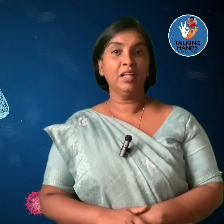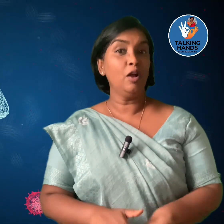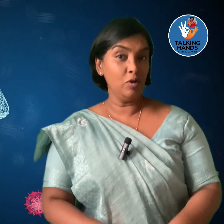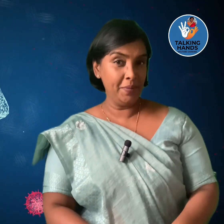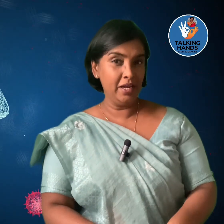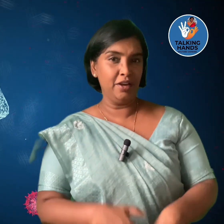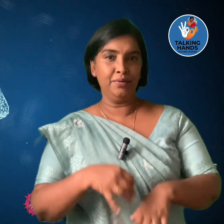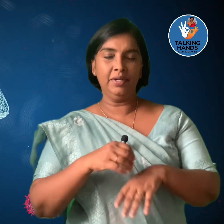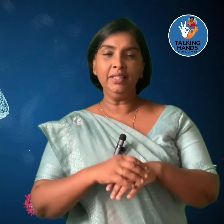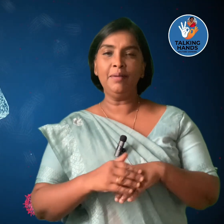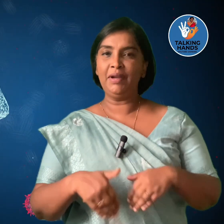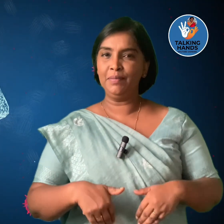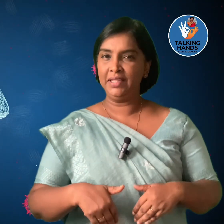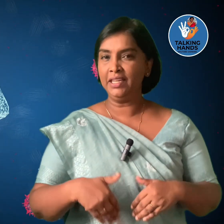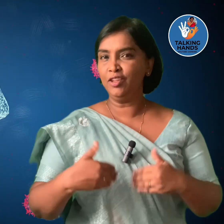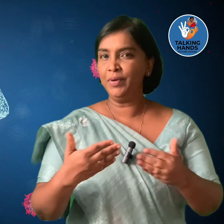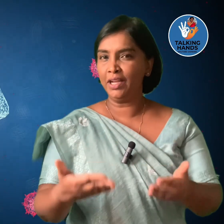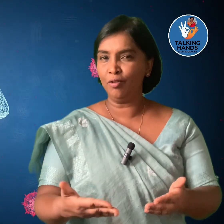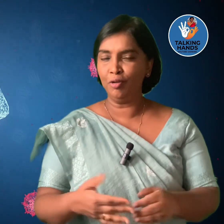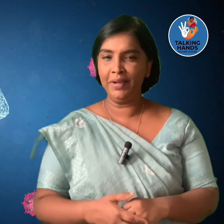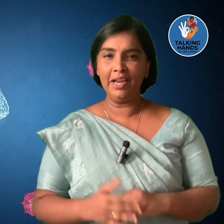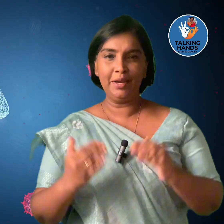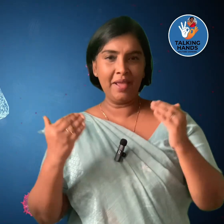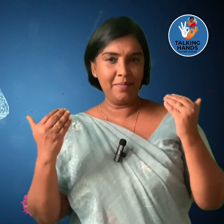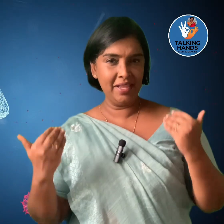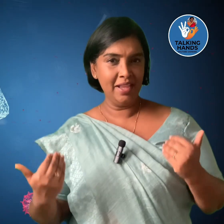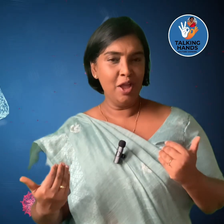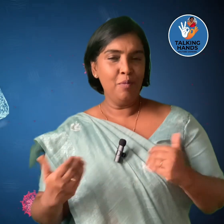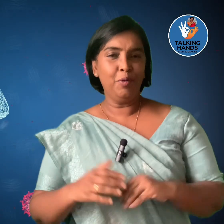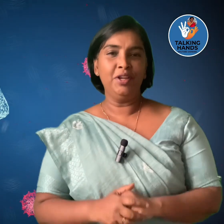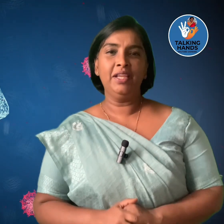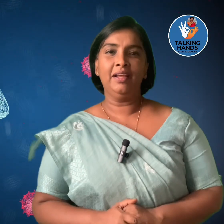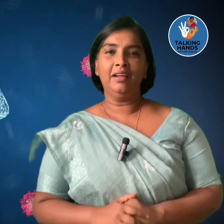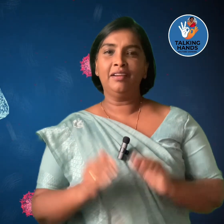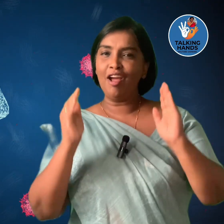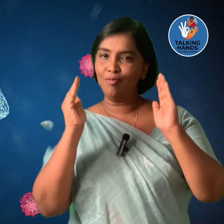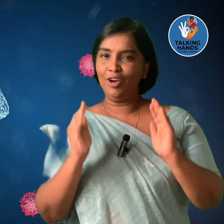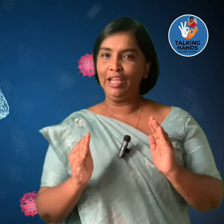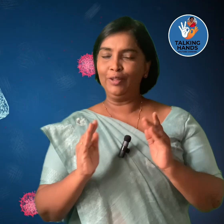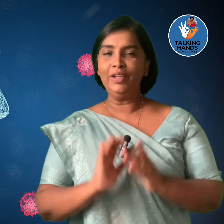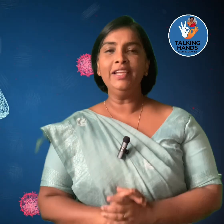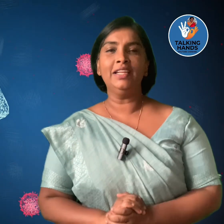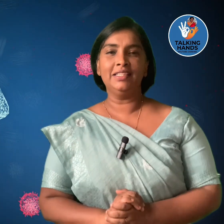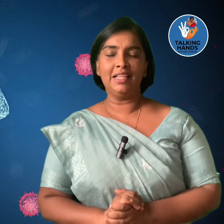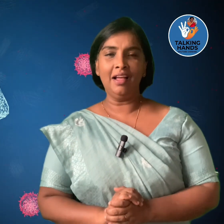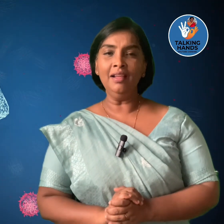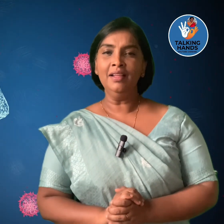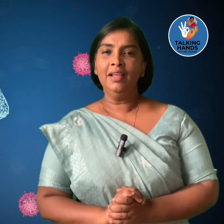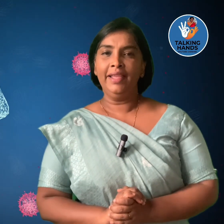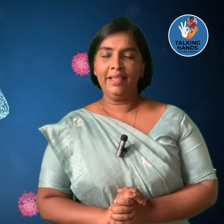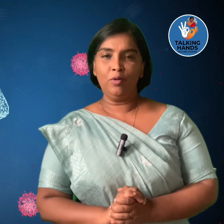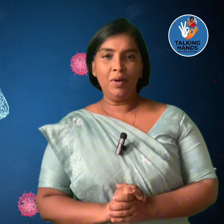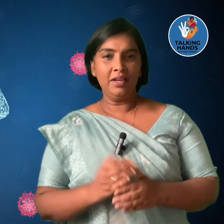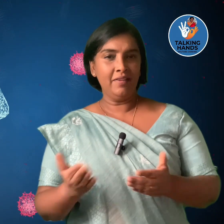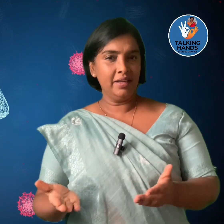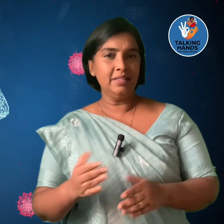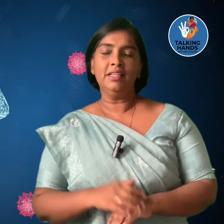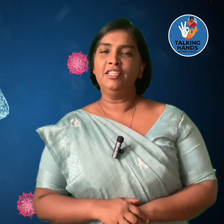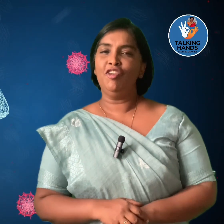කකුල පෙන්නන්න ඕන. දැන් මට මෙතනදී ඔබට කකුල පෙන්නන්න බෑ මේ පොඩි රාමුවක් ඇතුලේ ඉන්න නිසා ඒක ඔබ අනිවාර්යෙන් සංඥාව